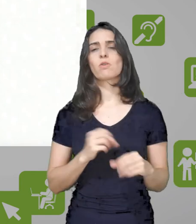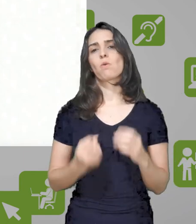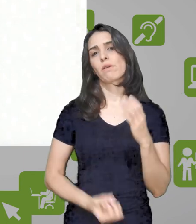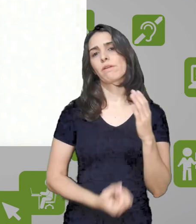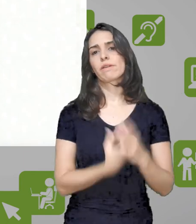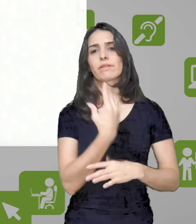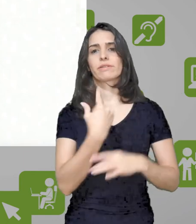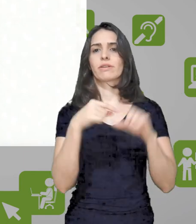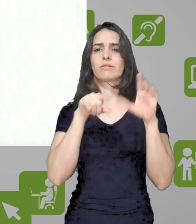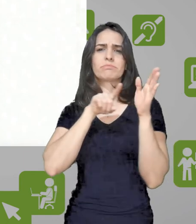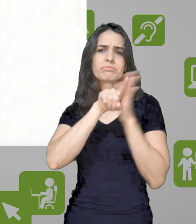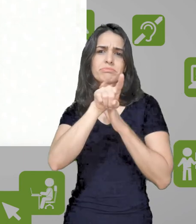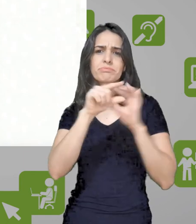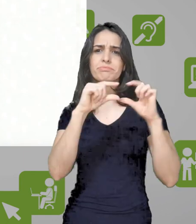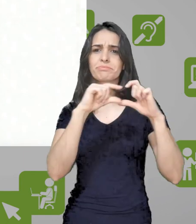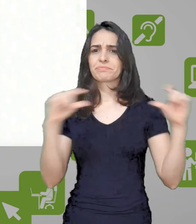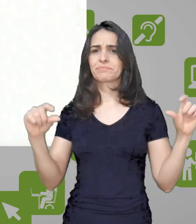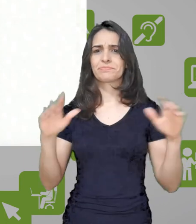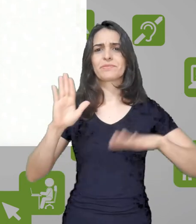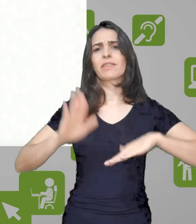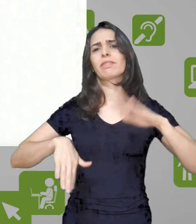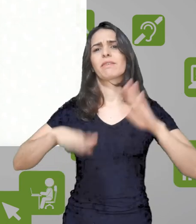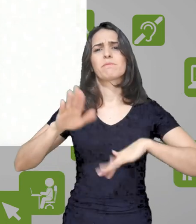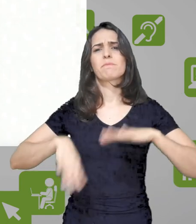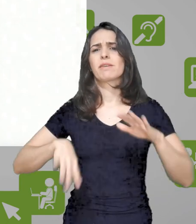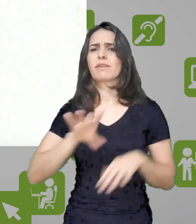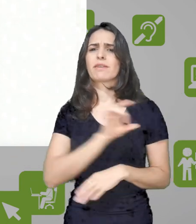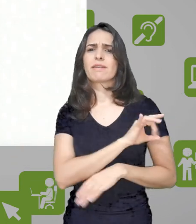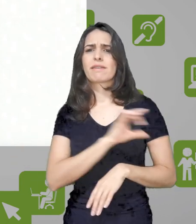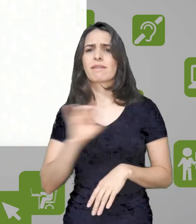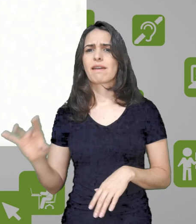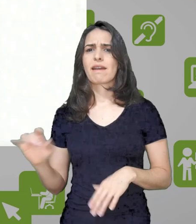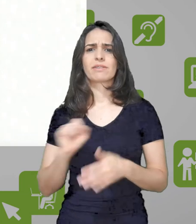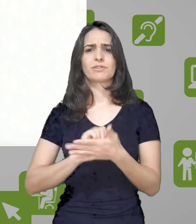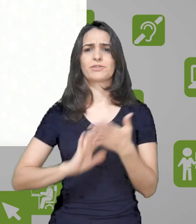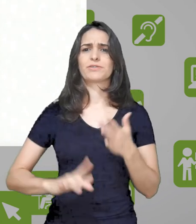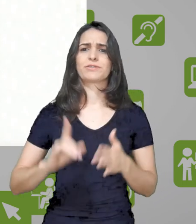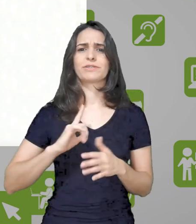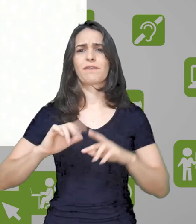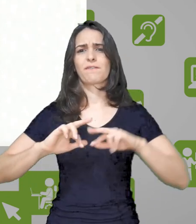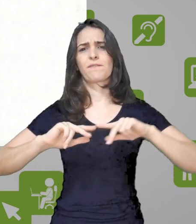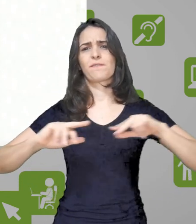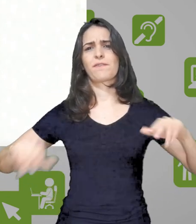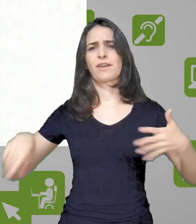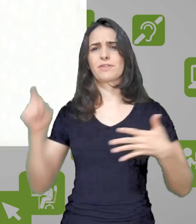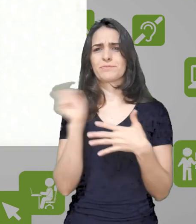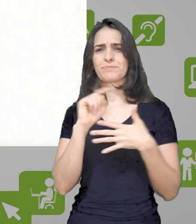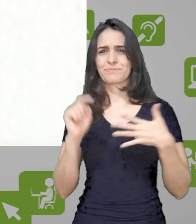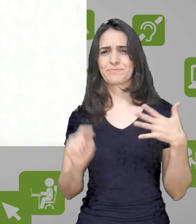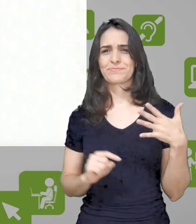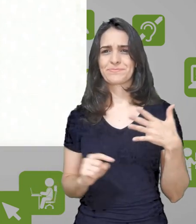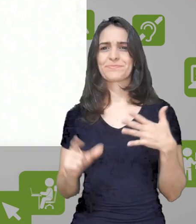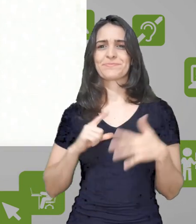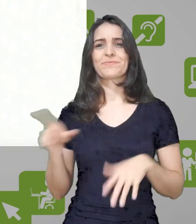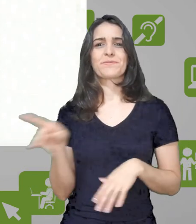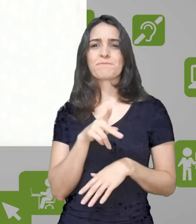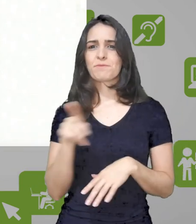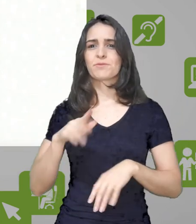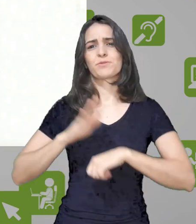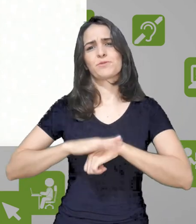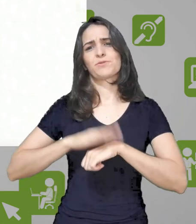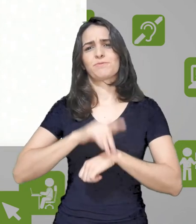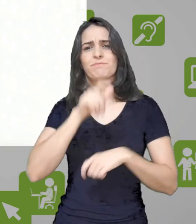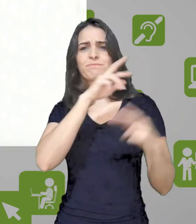completá-la. Foi essa a opção que eu escolhi, por quê? Porque, do ponto de vista do aluno, ele concluiu a